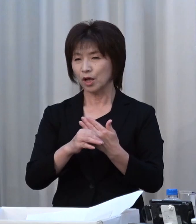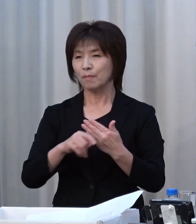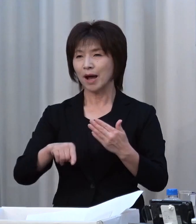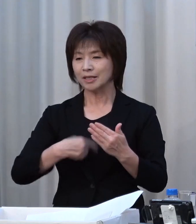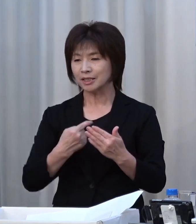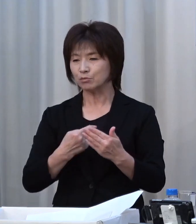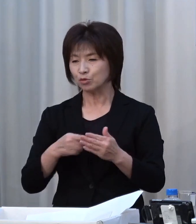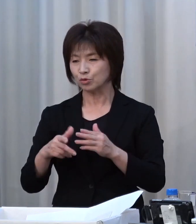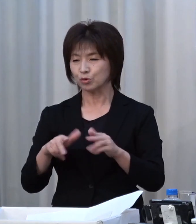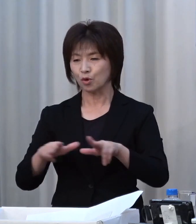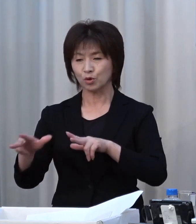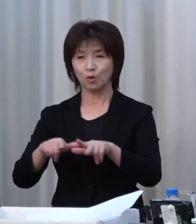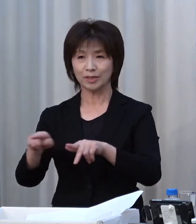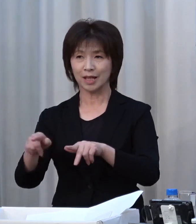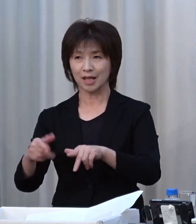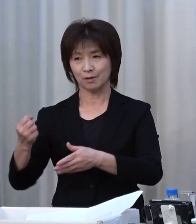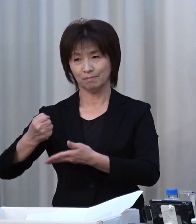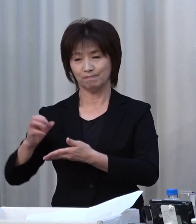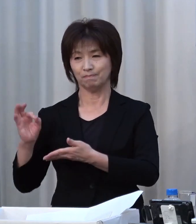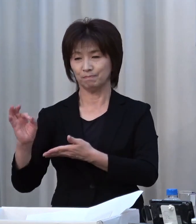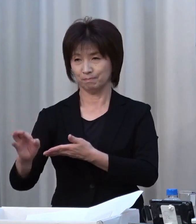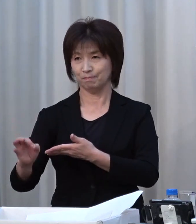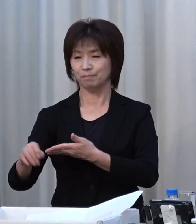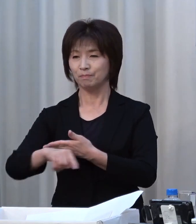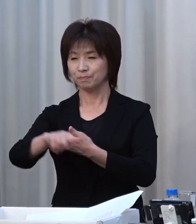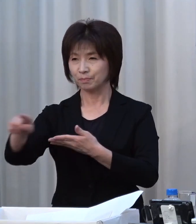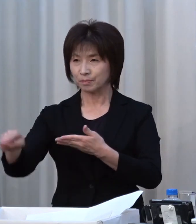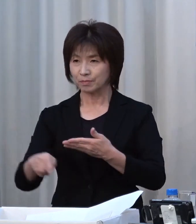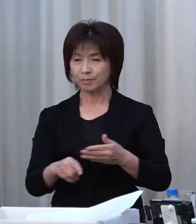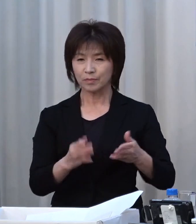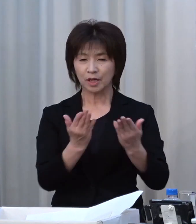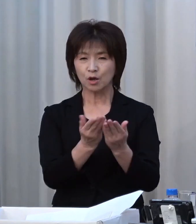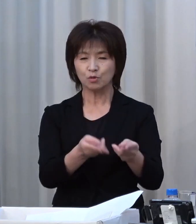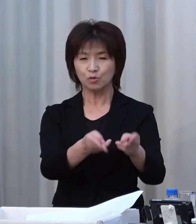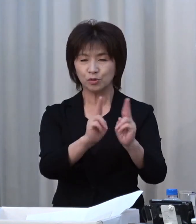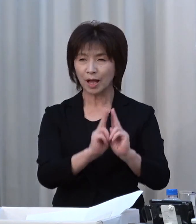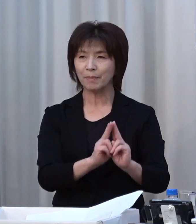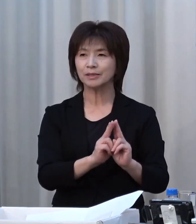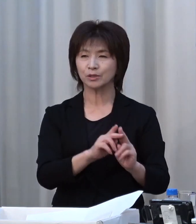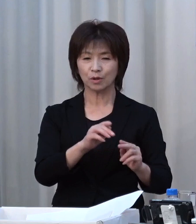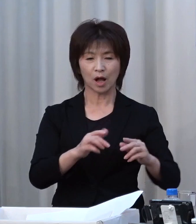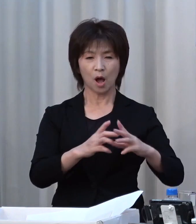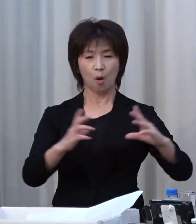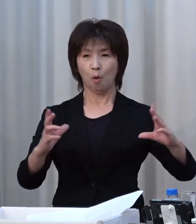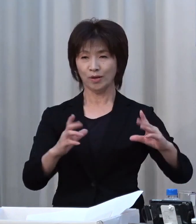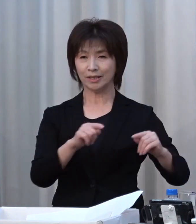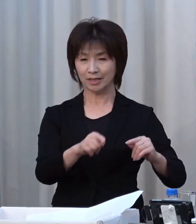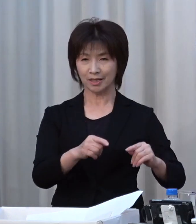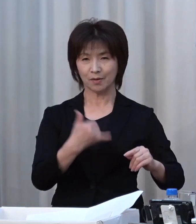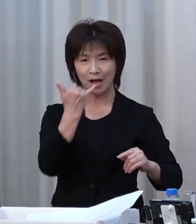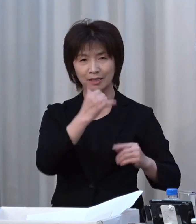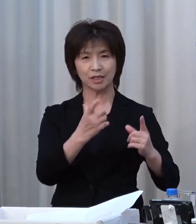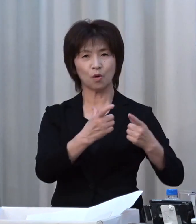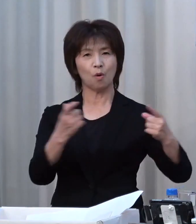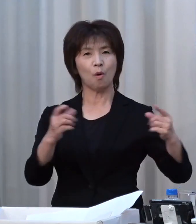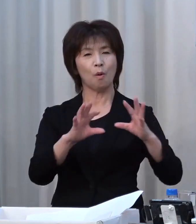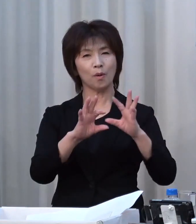源で給食費を補助すると。ただその船橋とかその大きい自治体ではさすがに人口が多いので